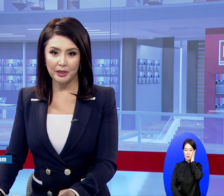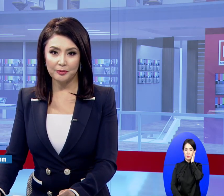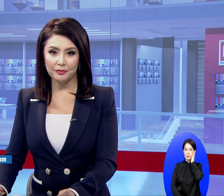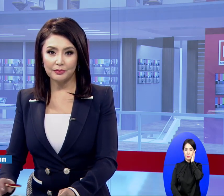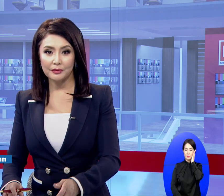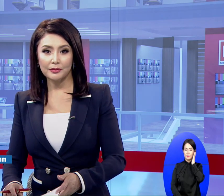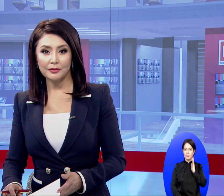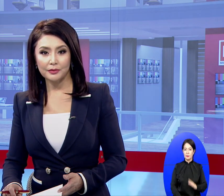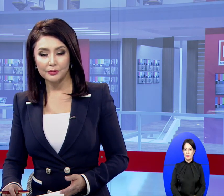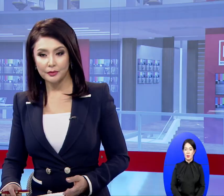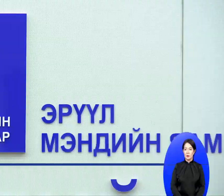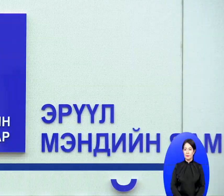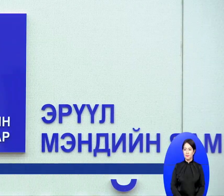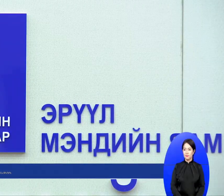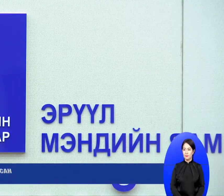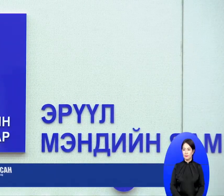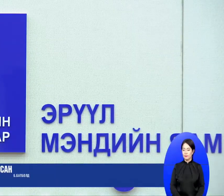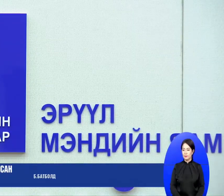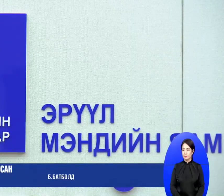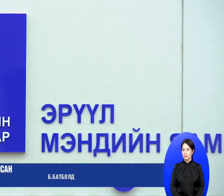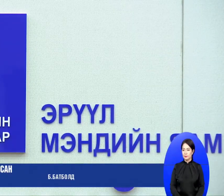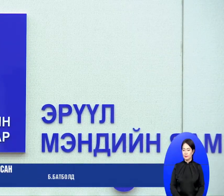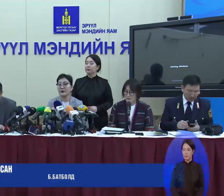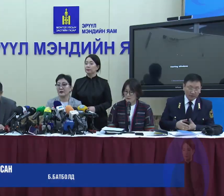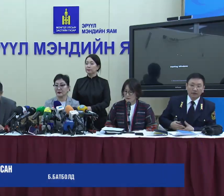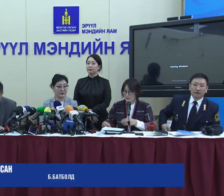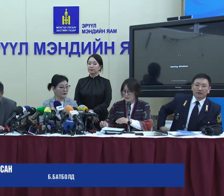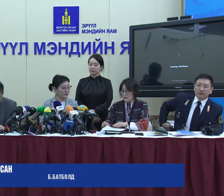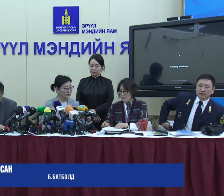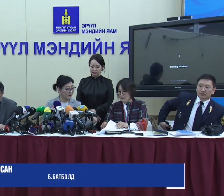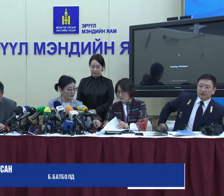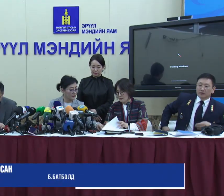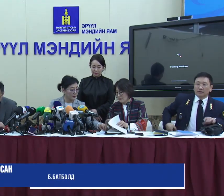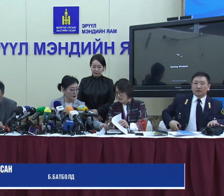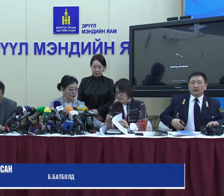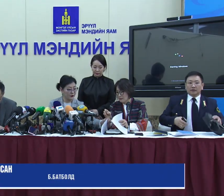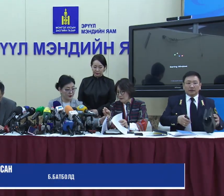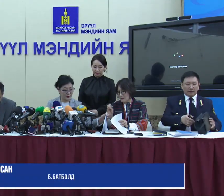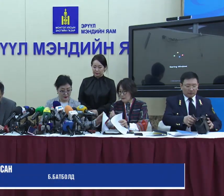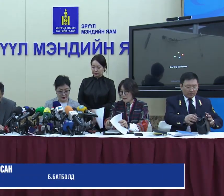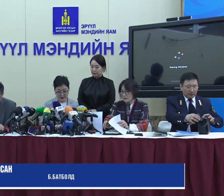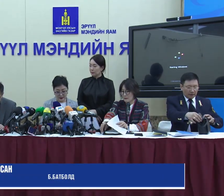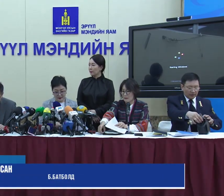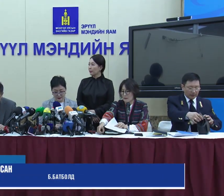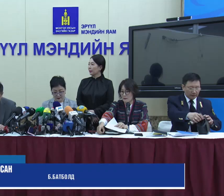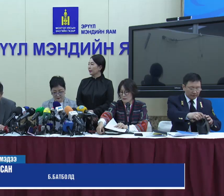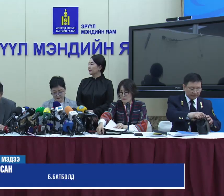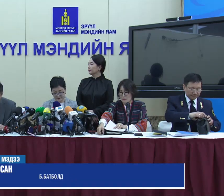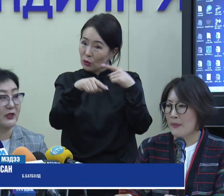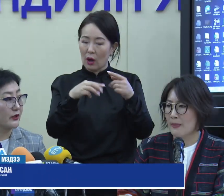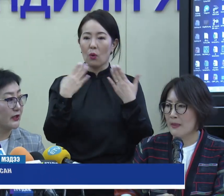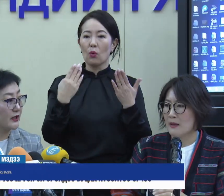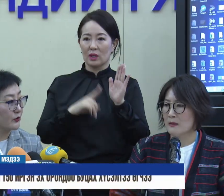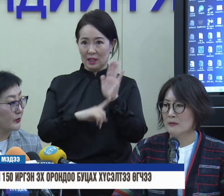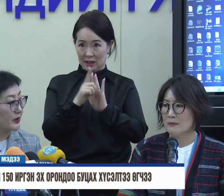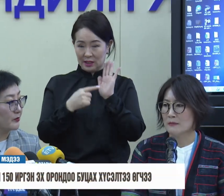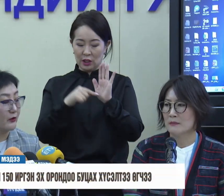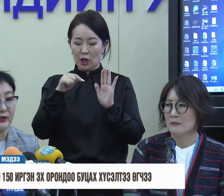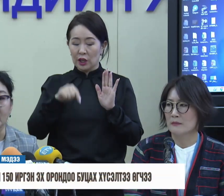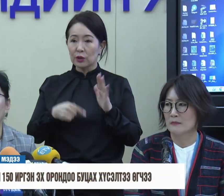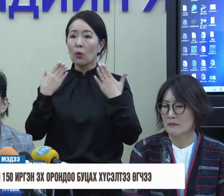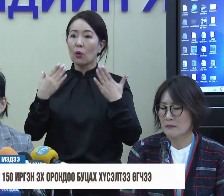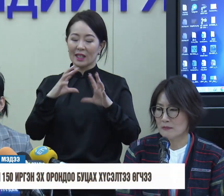хөрвүүлэх юм байна. 1-р сарын 28-нд бүгд найрамдах хятад ард улсын хил нээснээс хойш өнөө өглөөний 8 цагийн